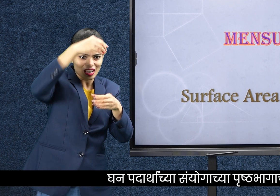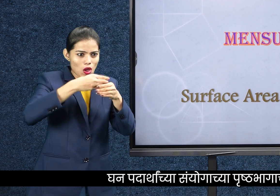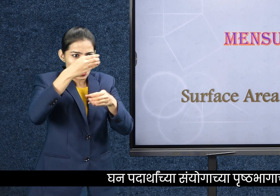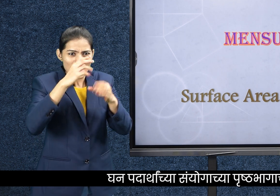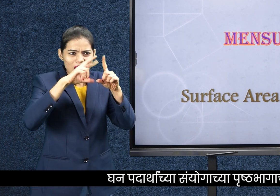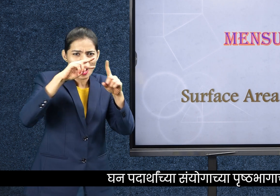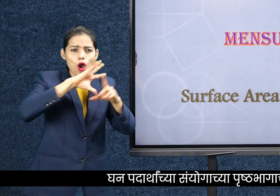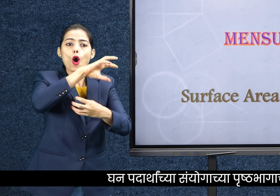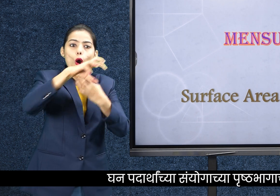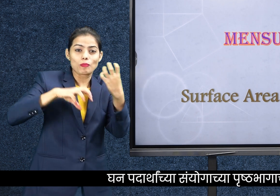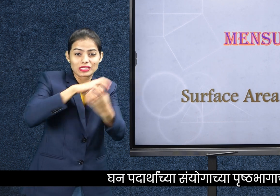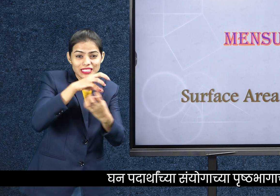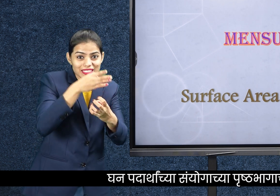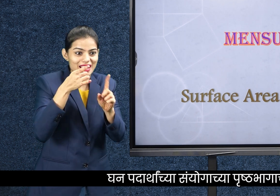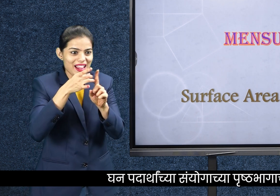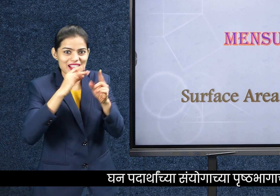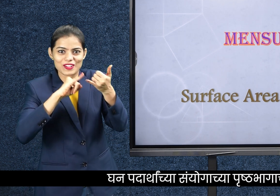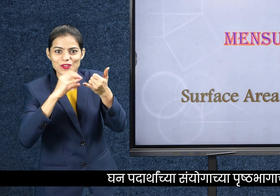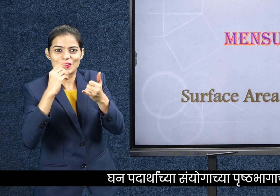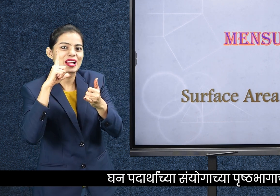घनपदार्थाच्या संयोगाच्या पृष्ठभागाच्या क्षेत्राविषयी.